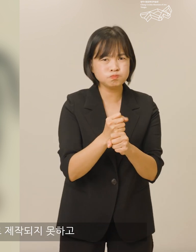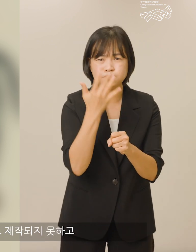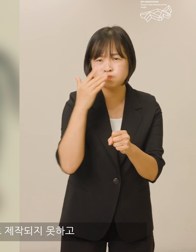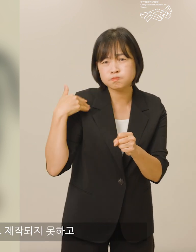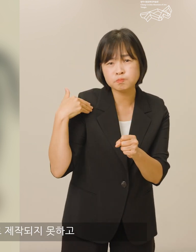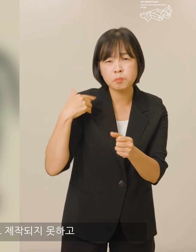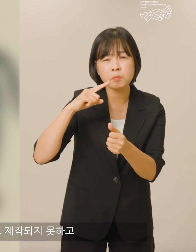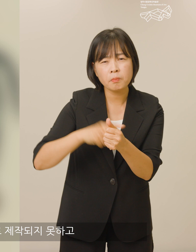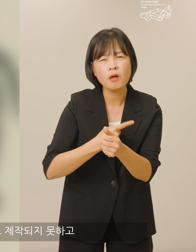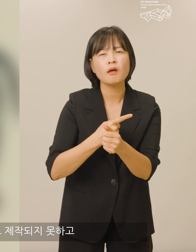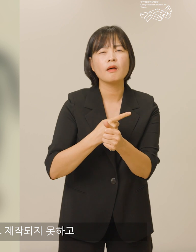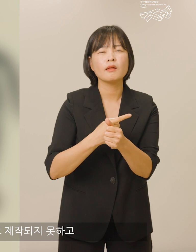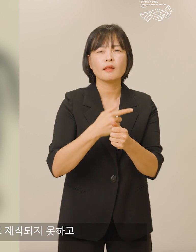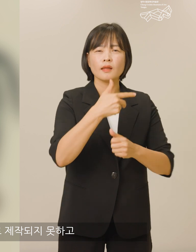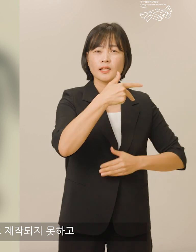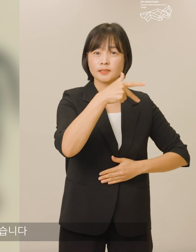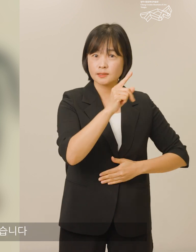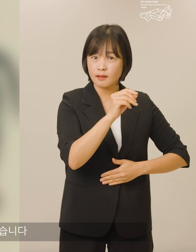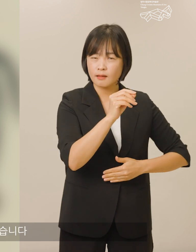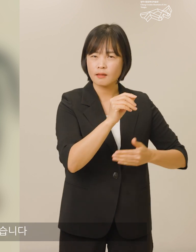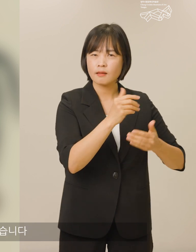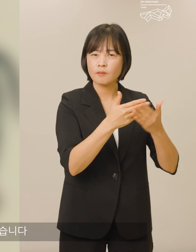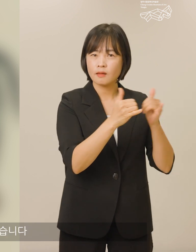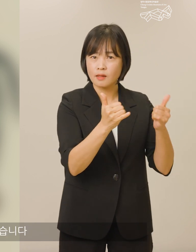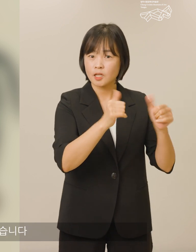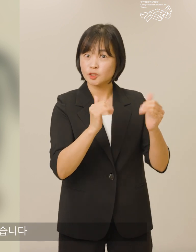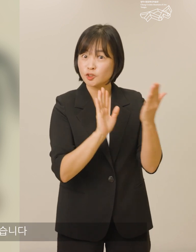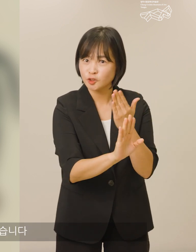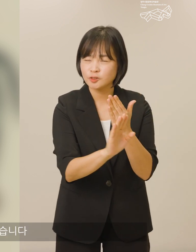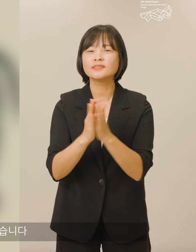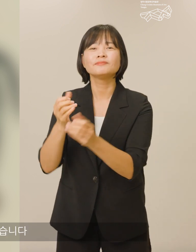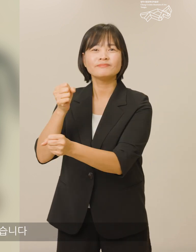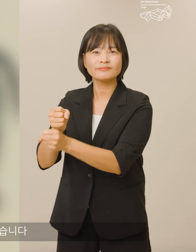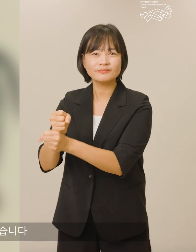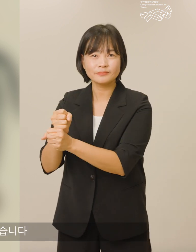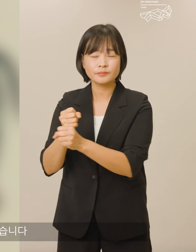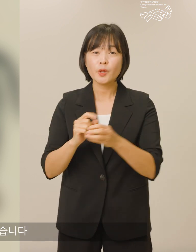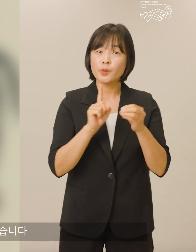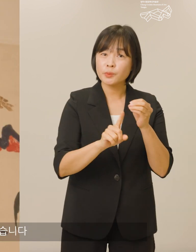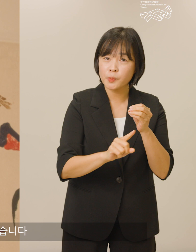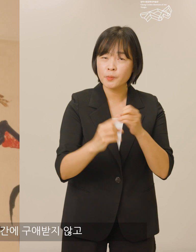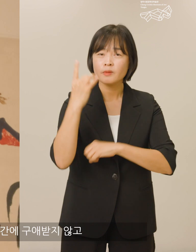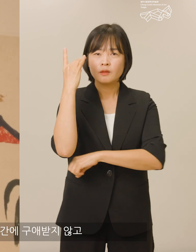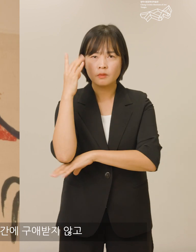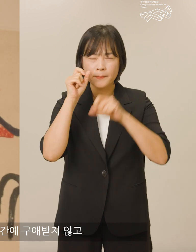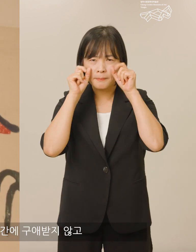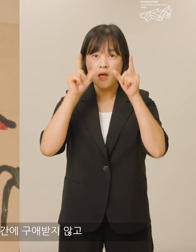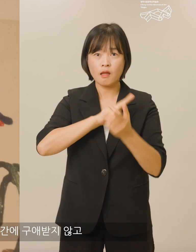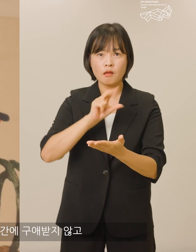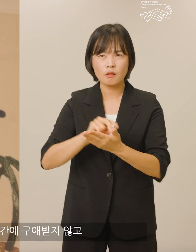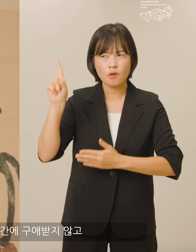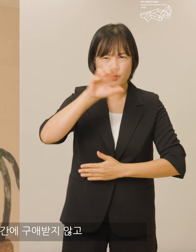목판화에 대한 몰 이해로 제작되지 못하고 장옥진 화가 사후에 출간되었습니다. 불교의